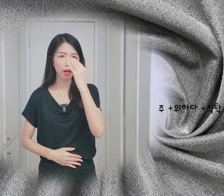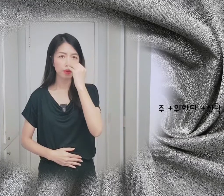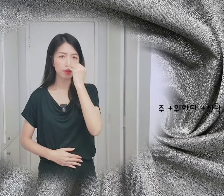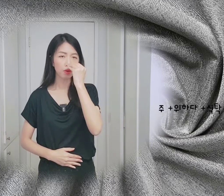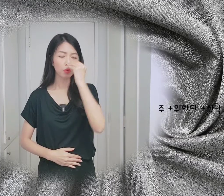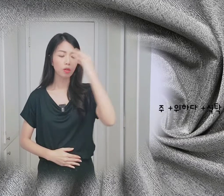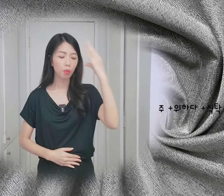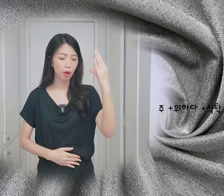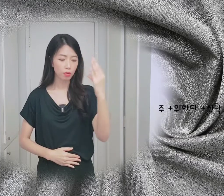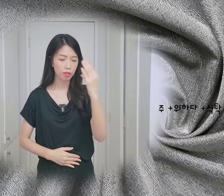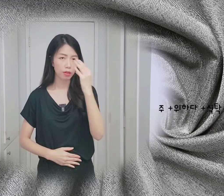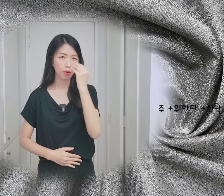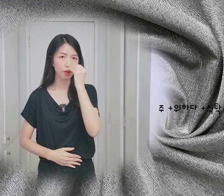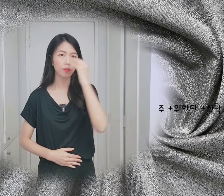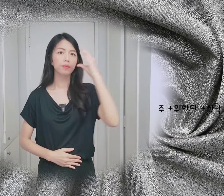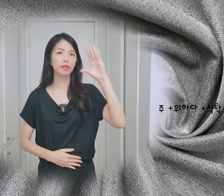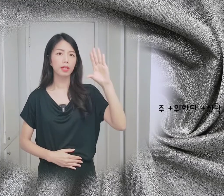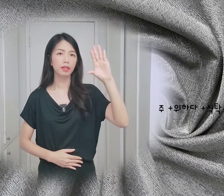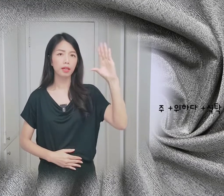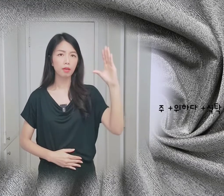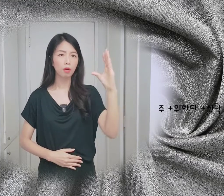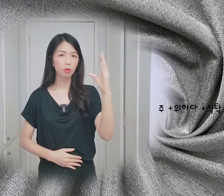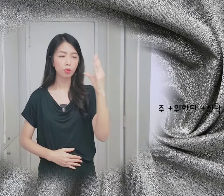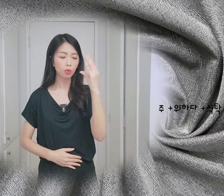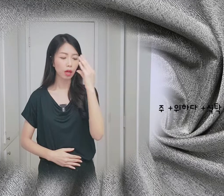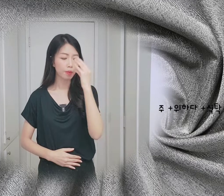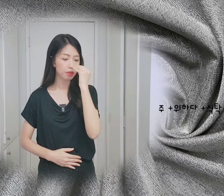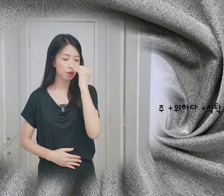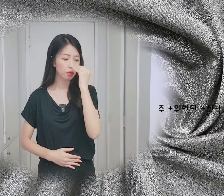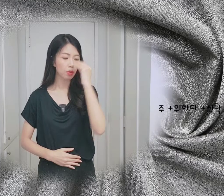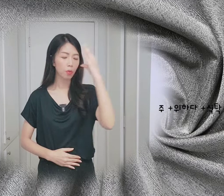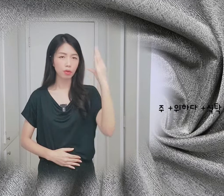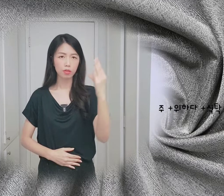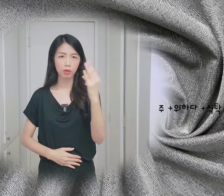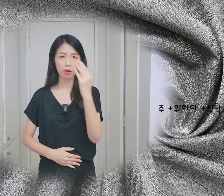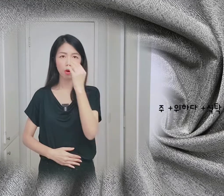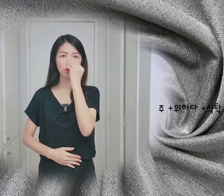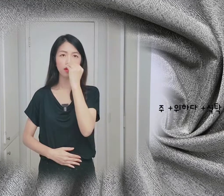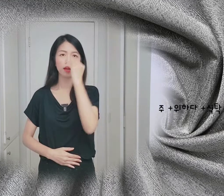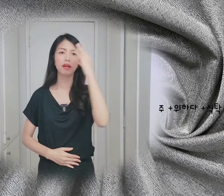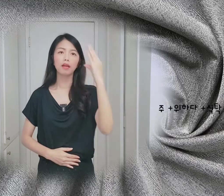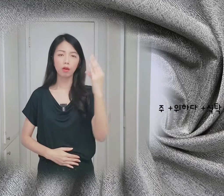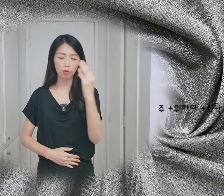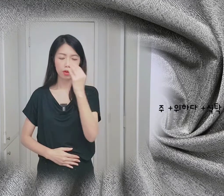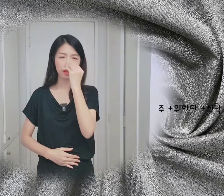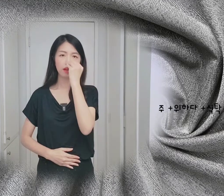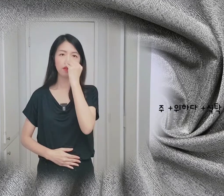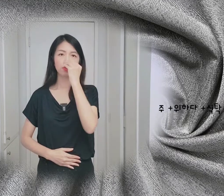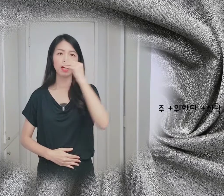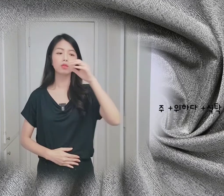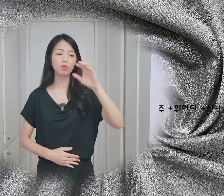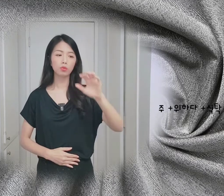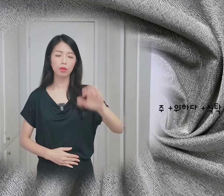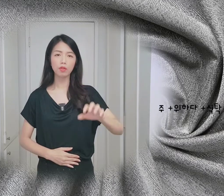쪽으로 가면서 손을 모아주시는 거예요. 이 상태에서 코 쪽으로 가면서 손을 모아주시는 거예요. 거룩하다, 거룩하다.